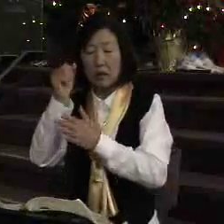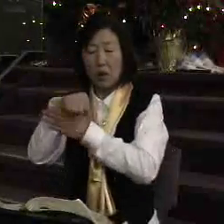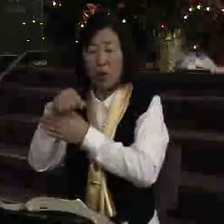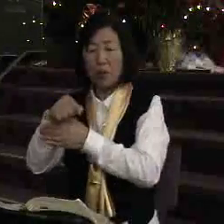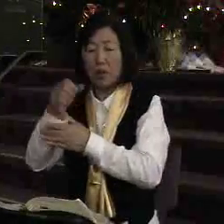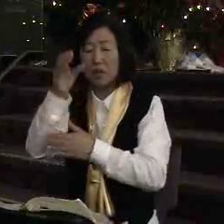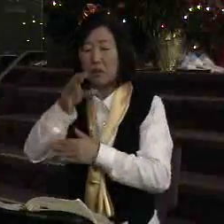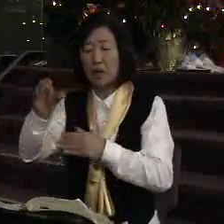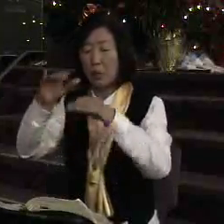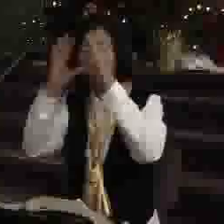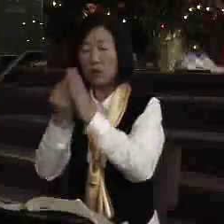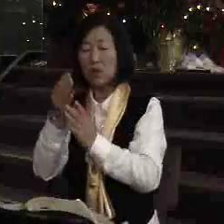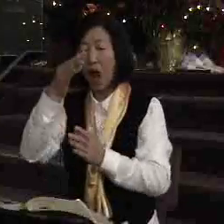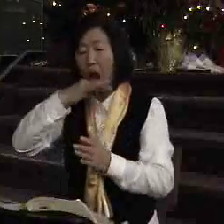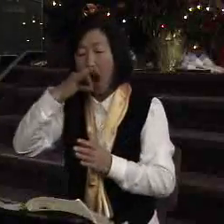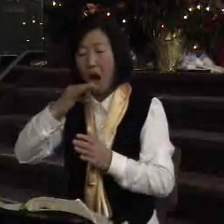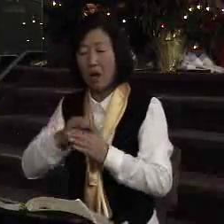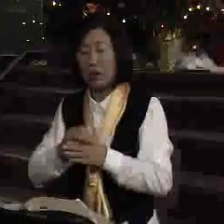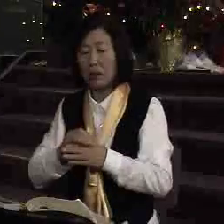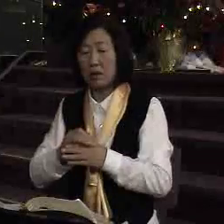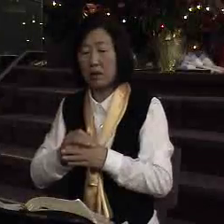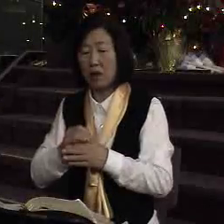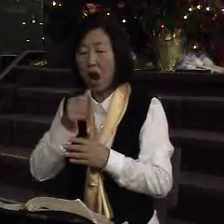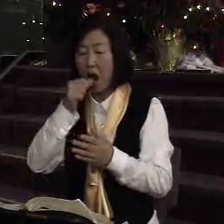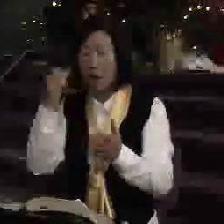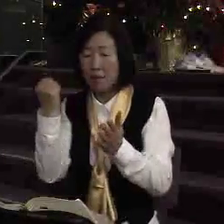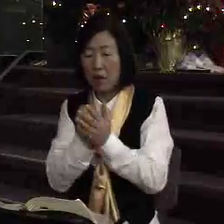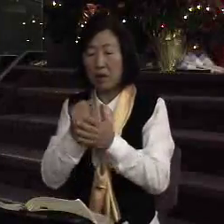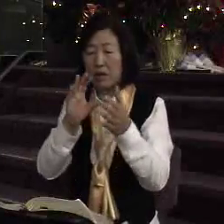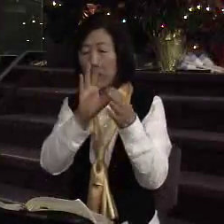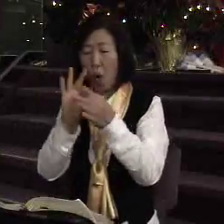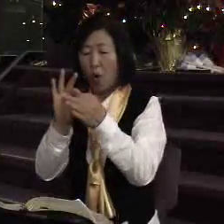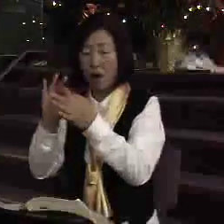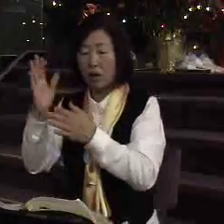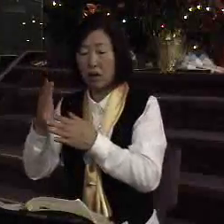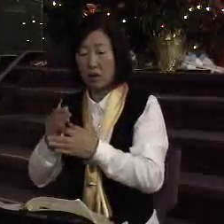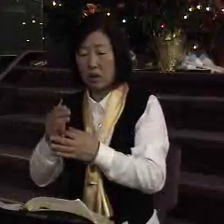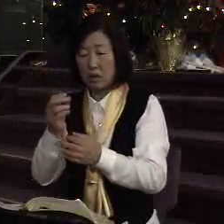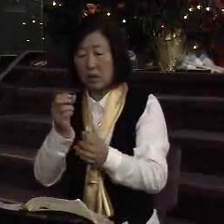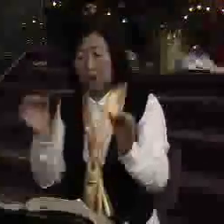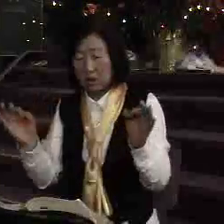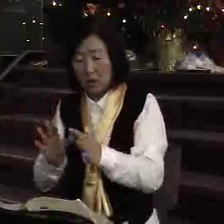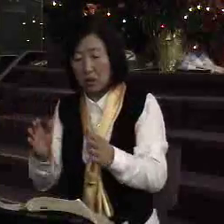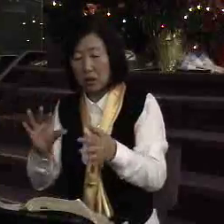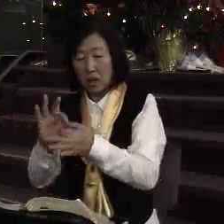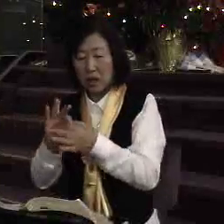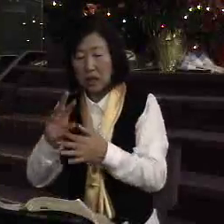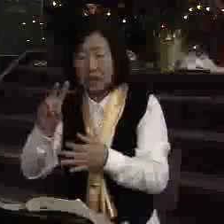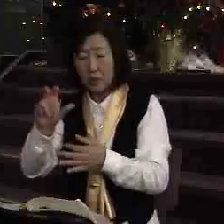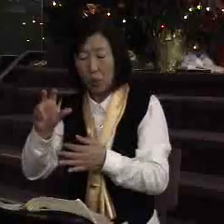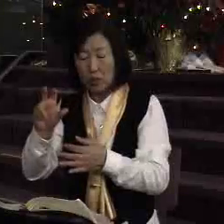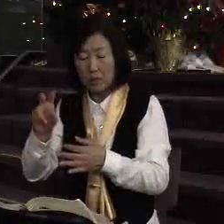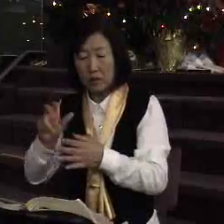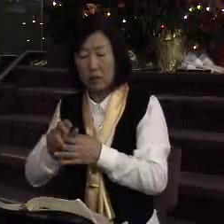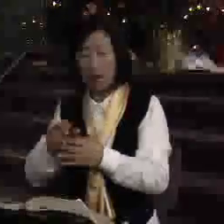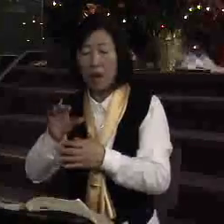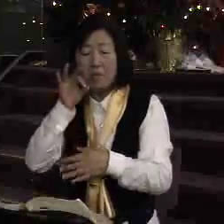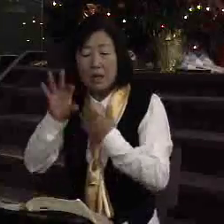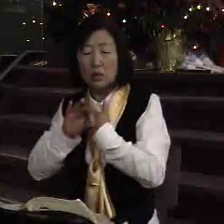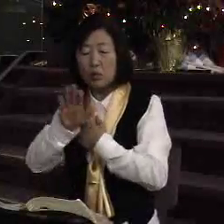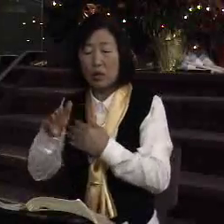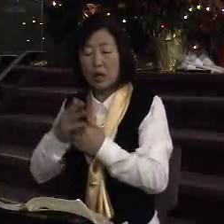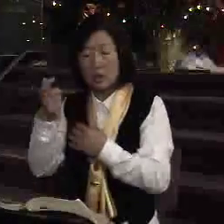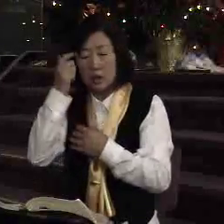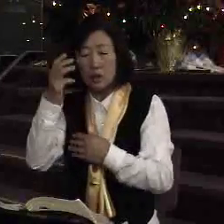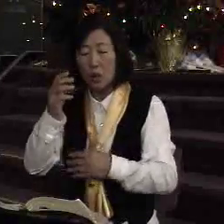십자가의 내 모든 욕심, 정욕을 못 박는 것을 연결시키시고 그것과 또 즉시 연결되는 25절, 만일 우리가 성령으로 살면 또한